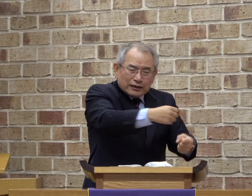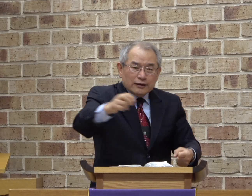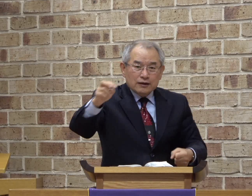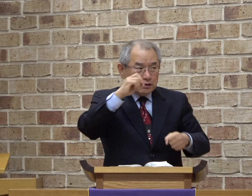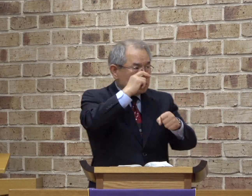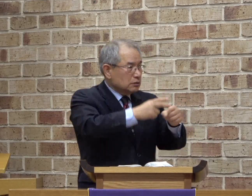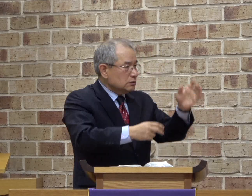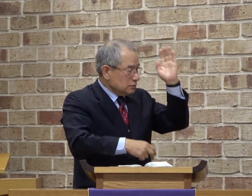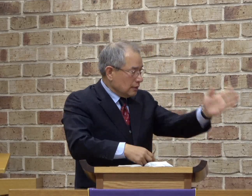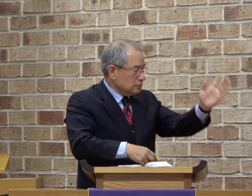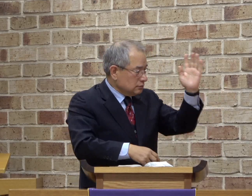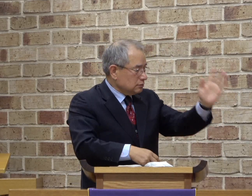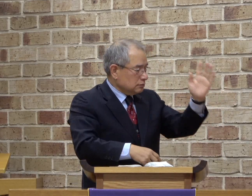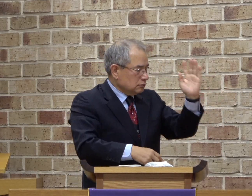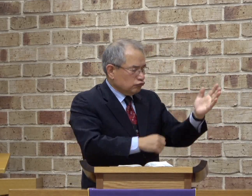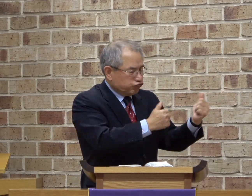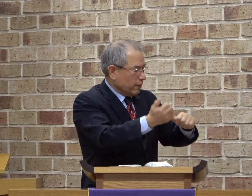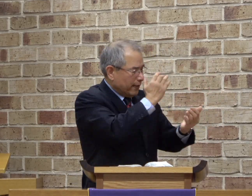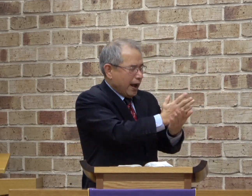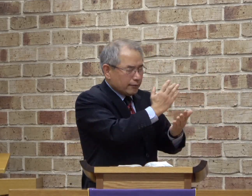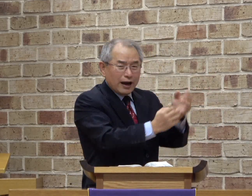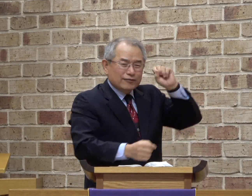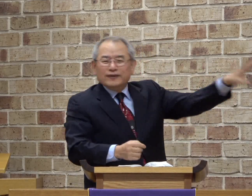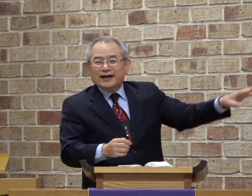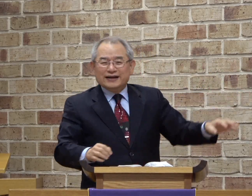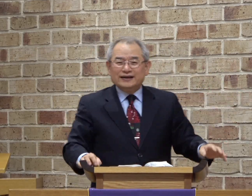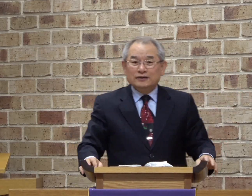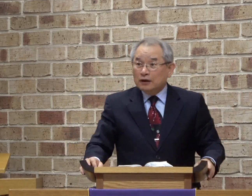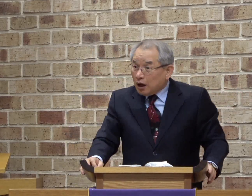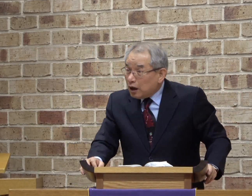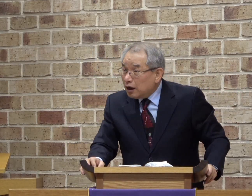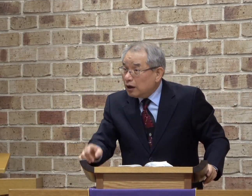아닙니다. 예수님을 믿기만 하면 구원을 받습니다.